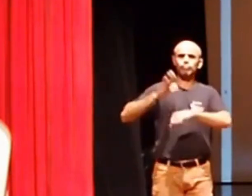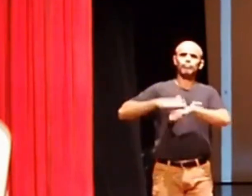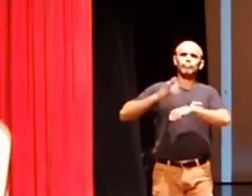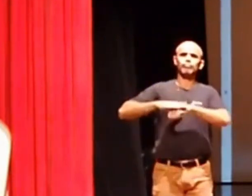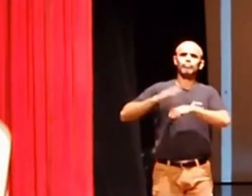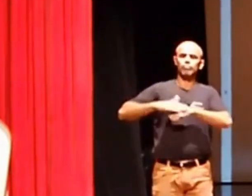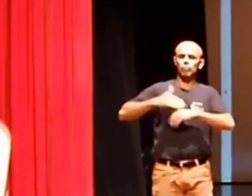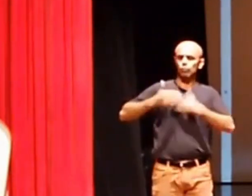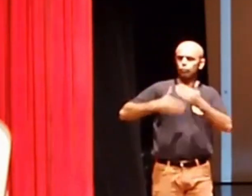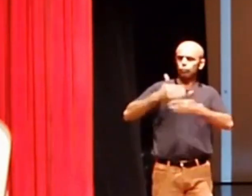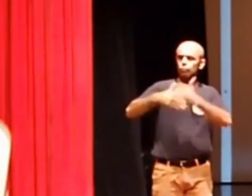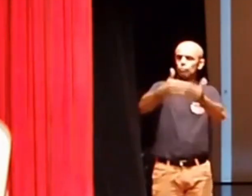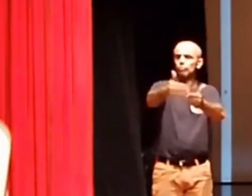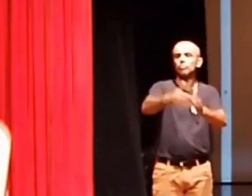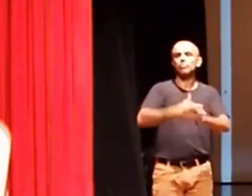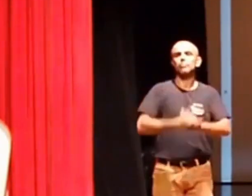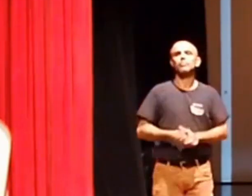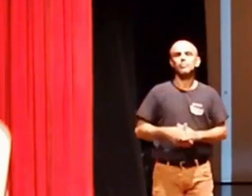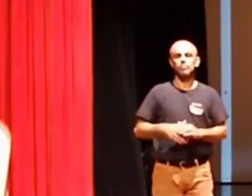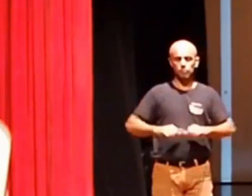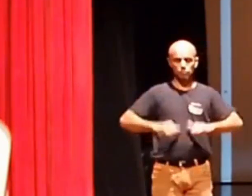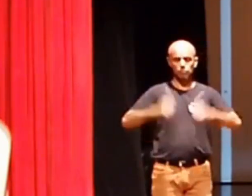no dia a dia dele.